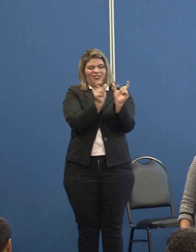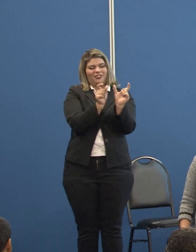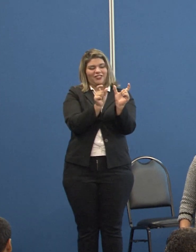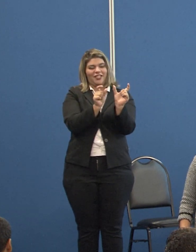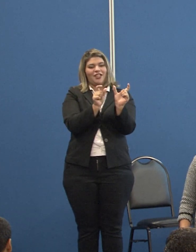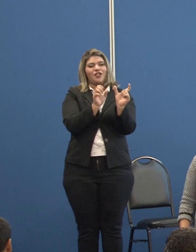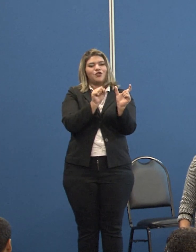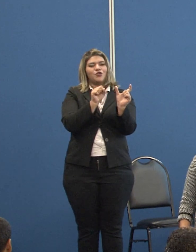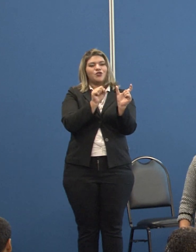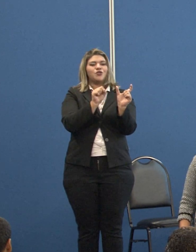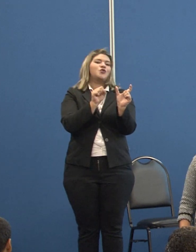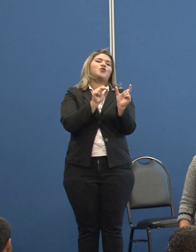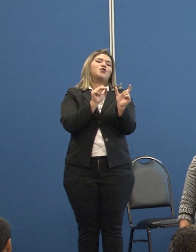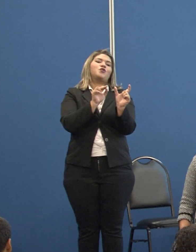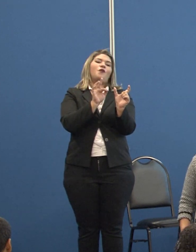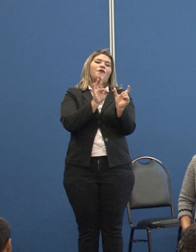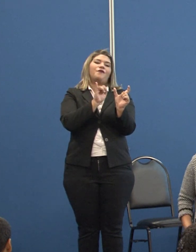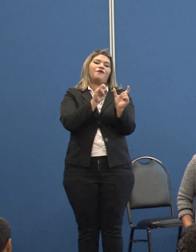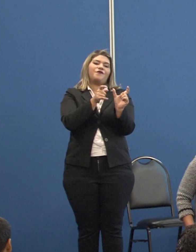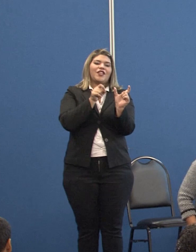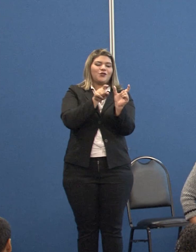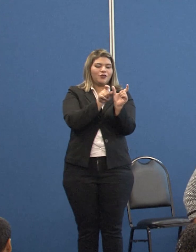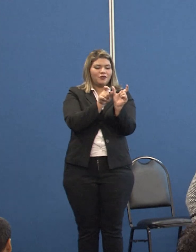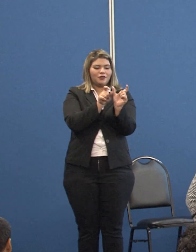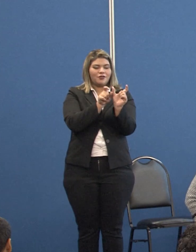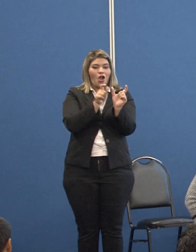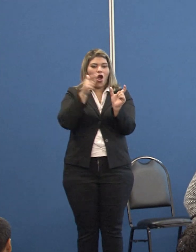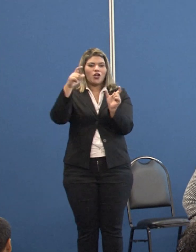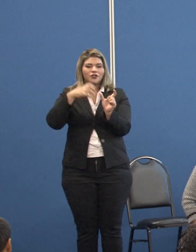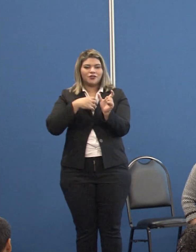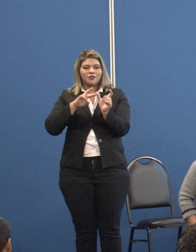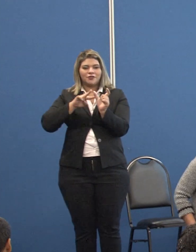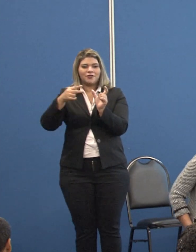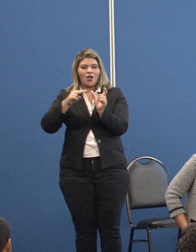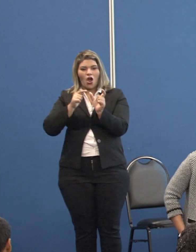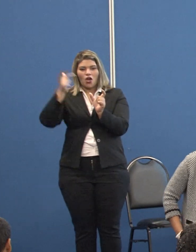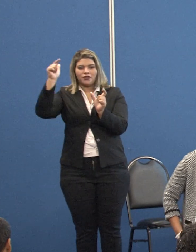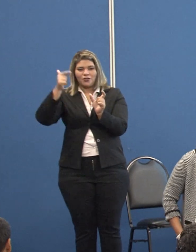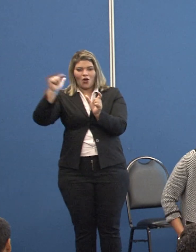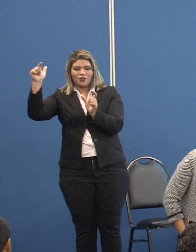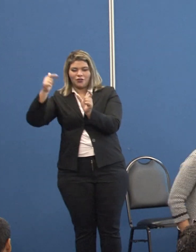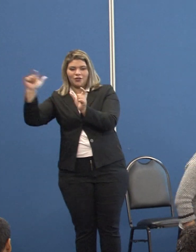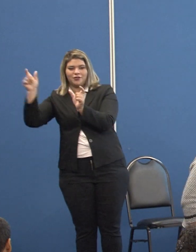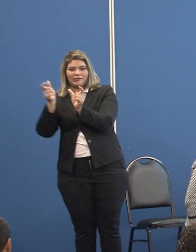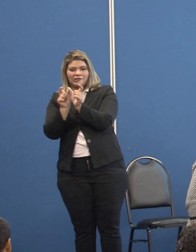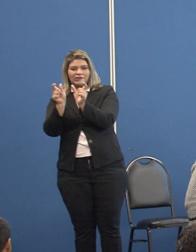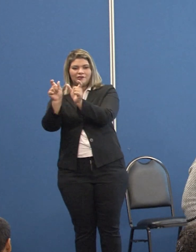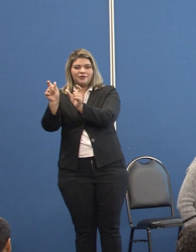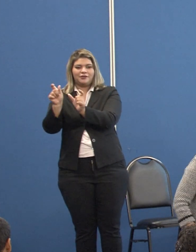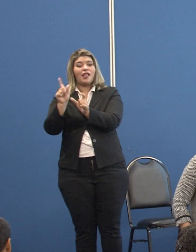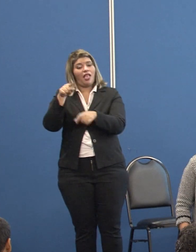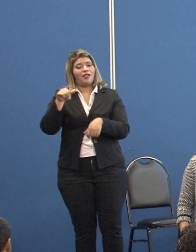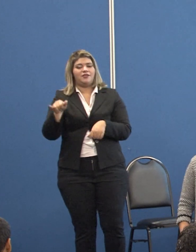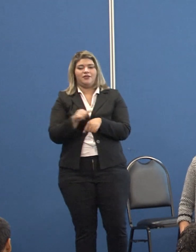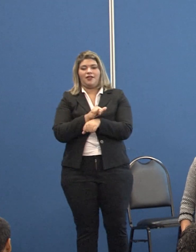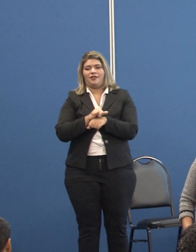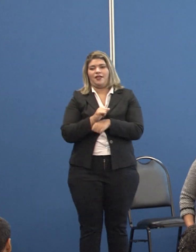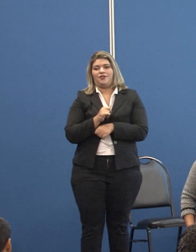e ali surgem inúmeras outras palavras, não é? Se eu trabalhar isso, isso é uma estratégia de